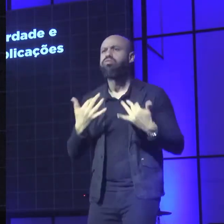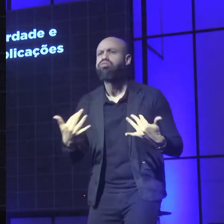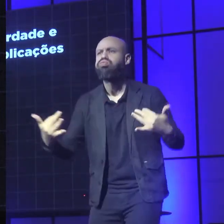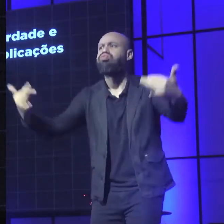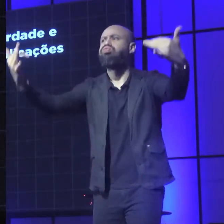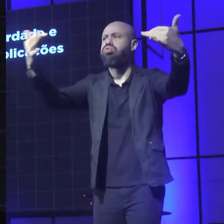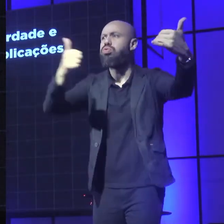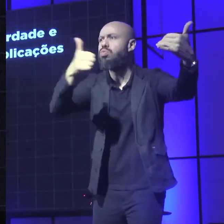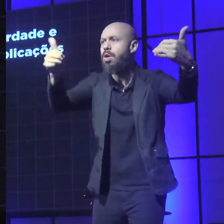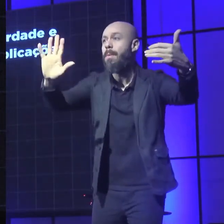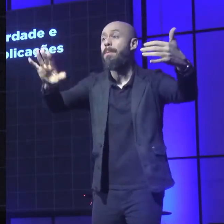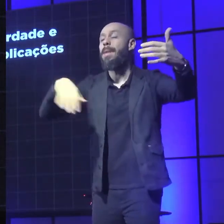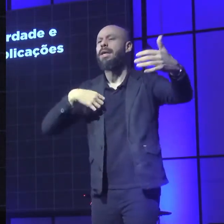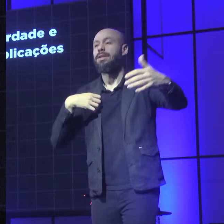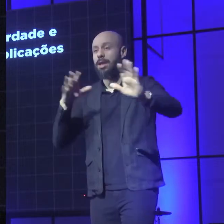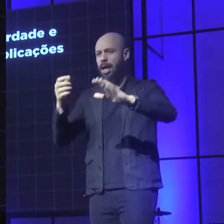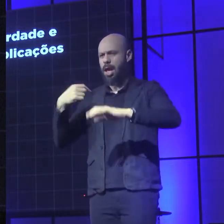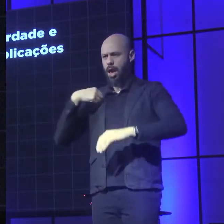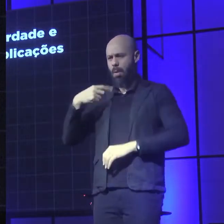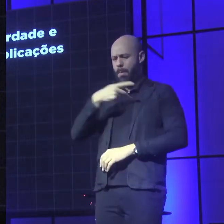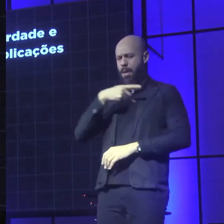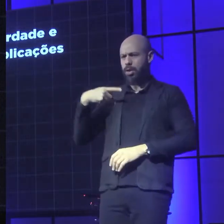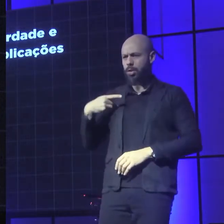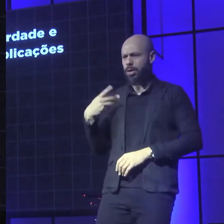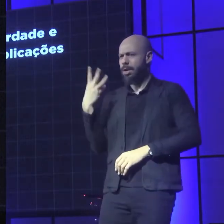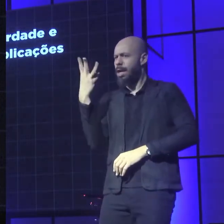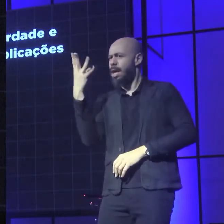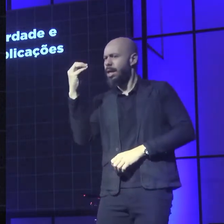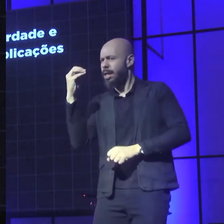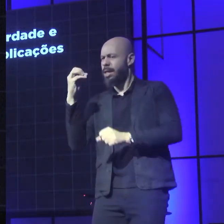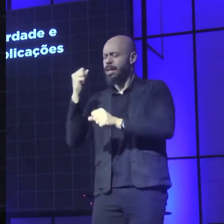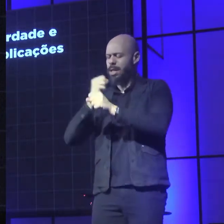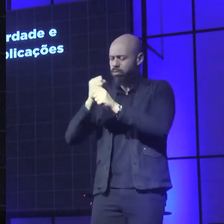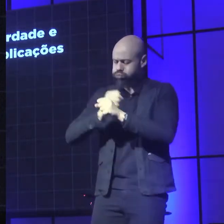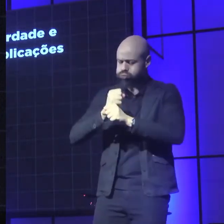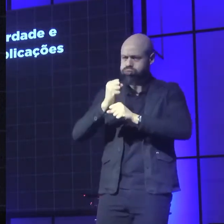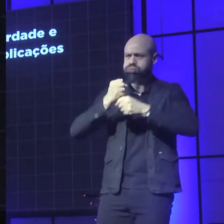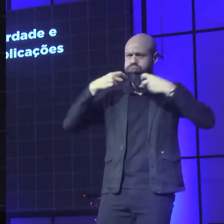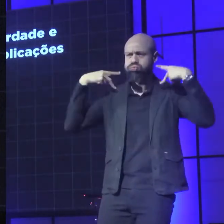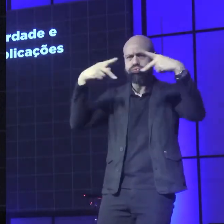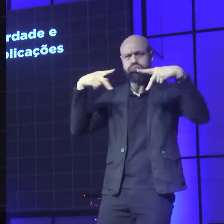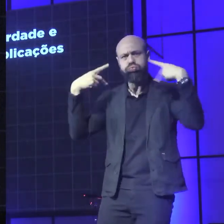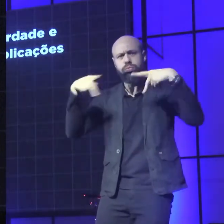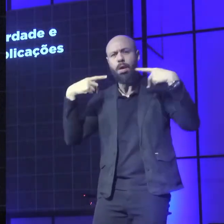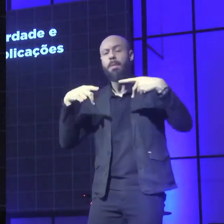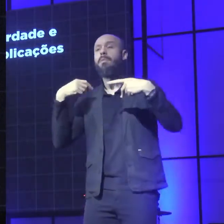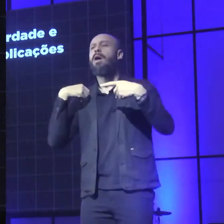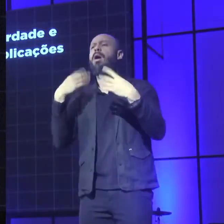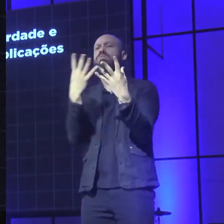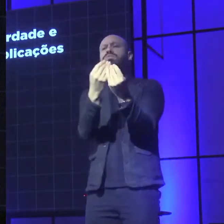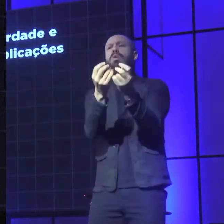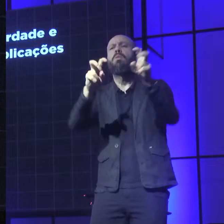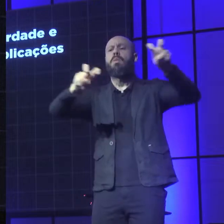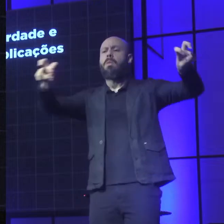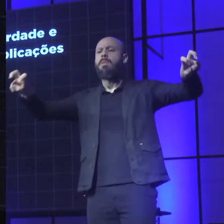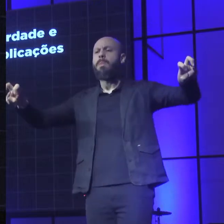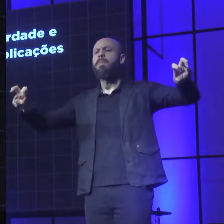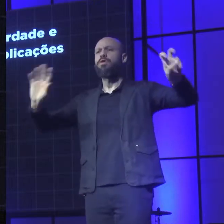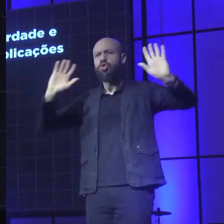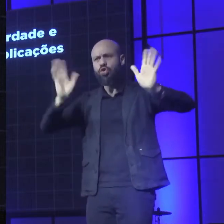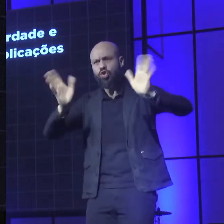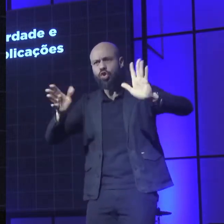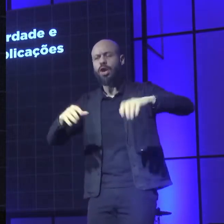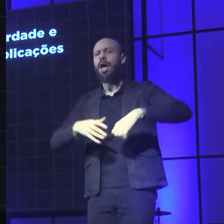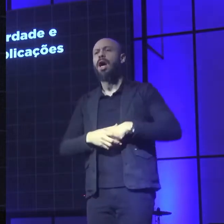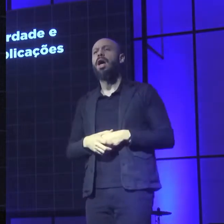nesses mais de 30 anos que eu estou nesse púlpito pregando a palavra, muitas pessoas sentaram aí onde vocês sentaram, e elas